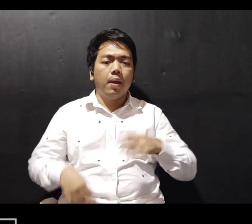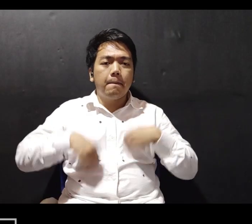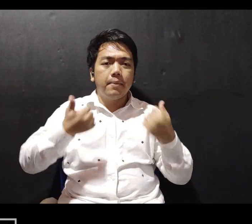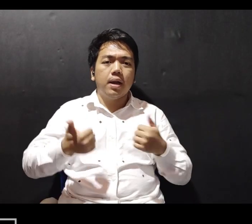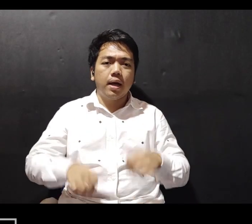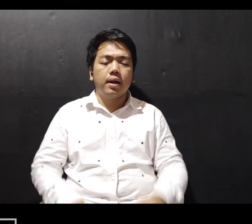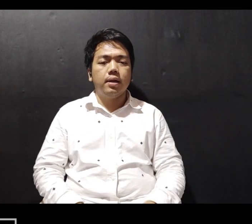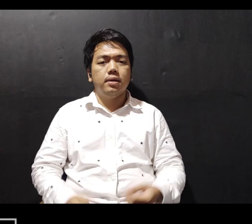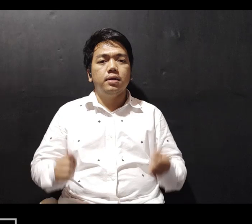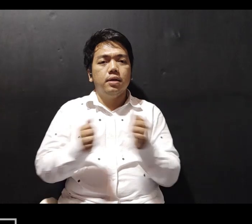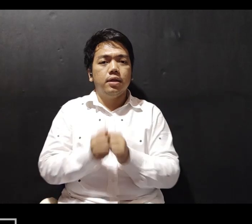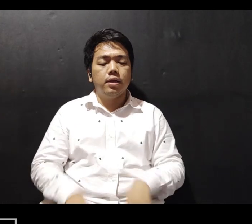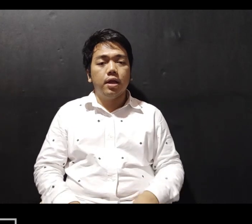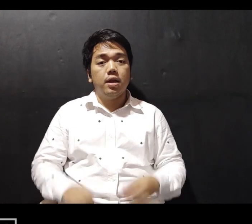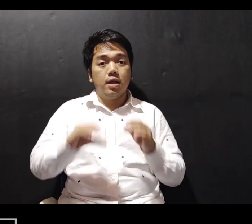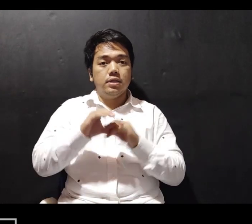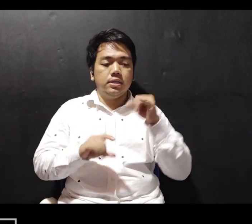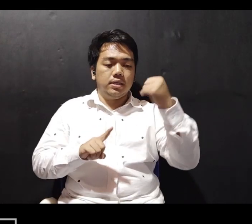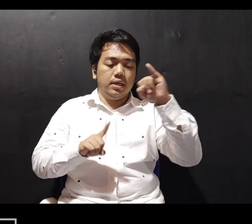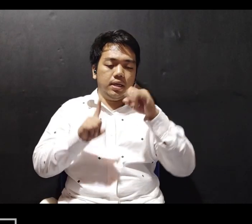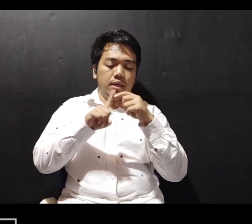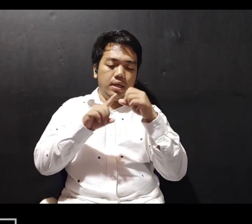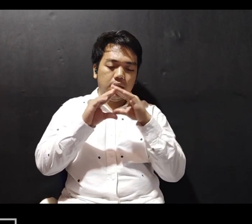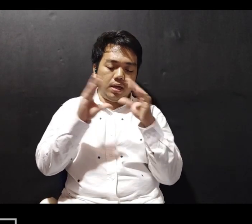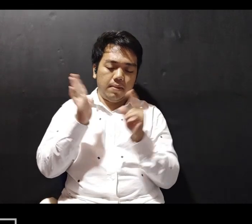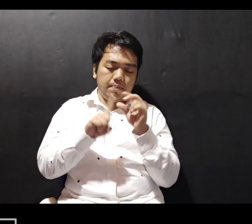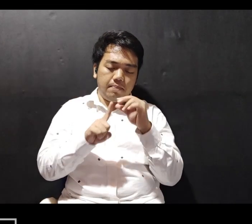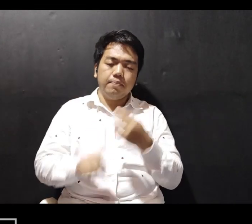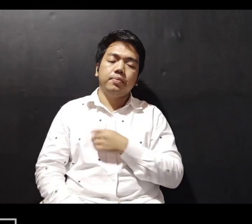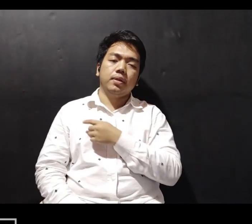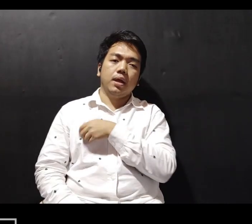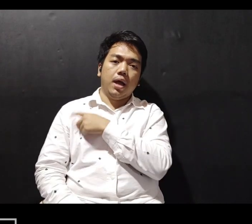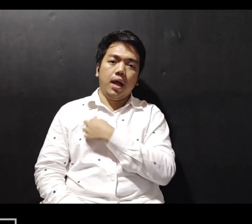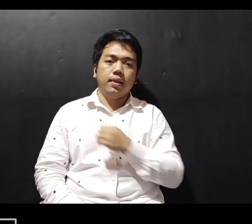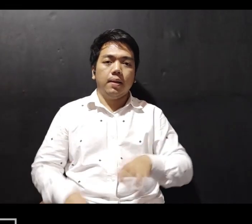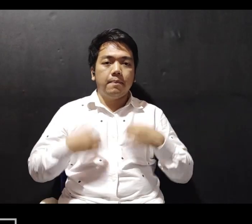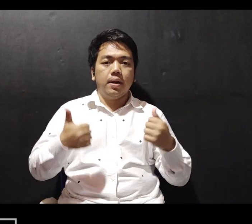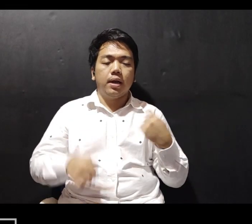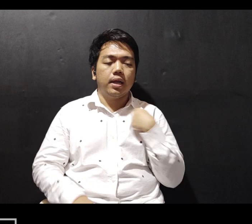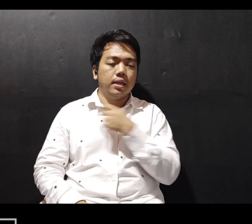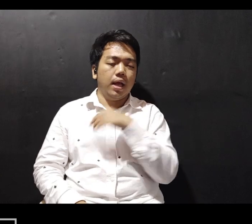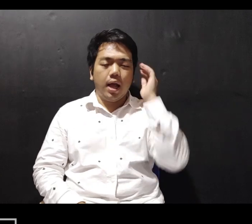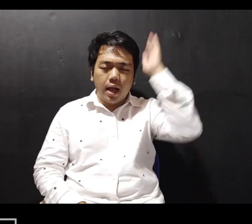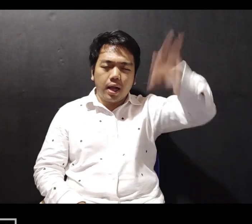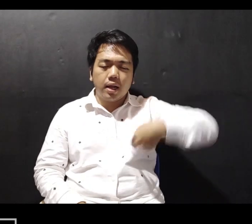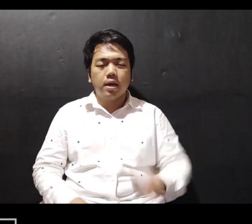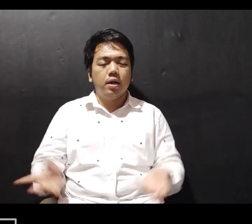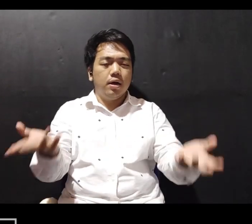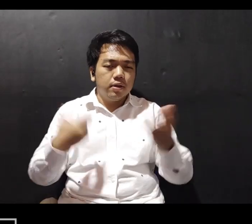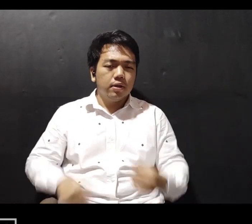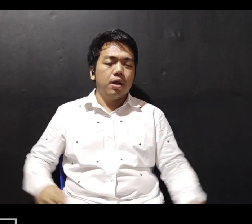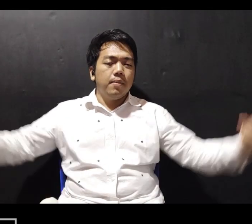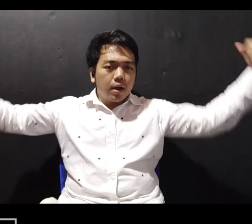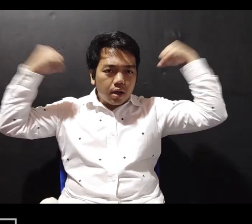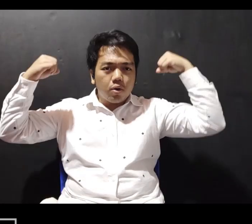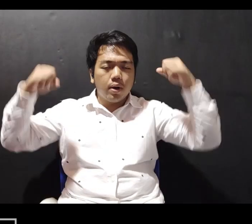hidup kita. Dengan sikap hati yang benar, kita akan menerima kekuatan untuk masuk ke dalam janji Tuhan